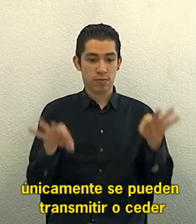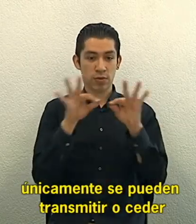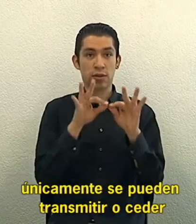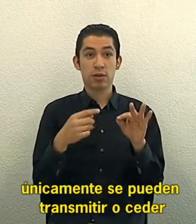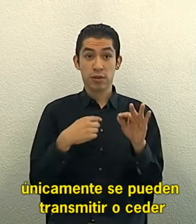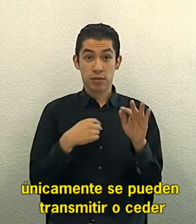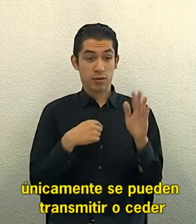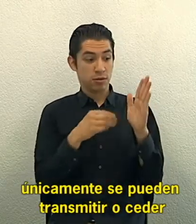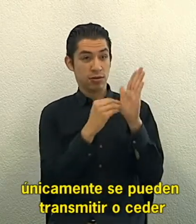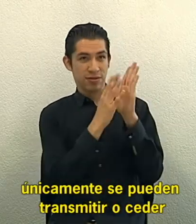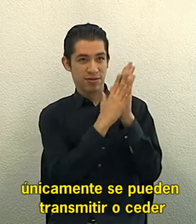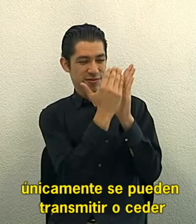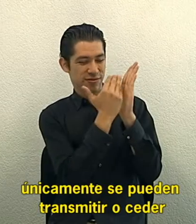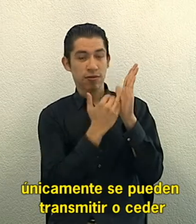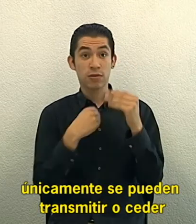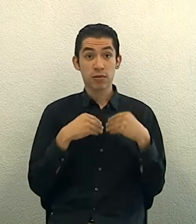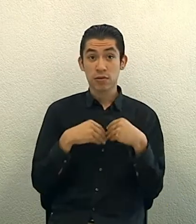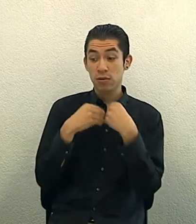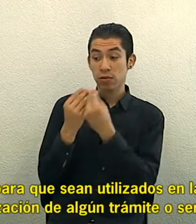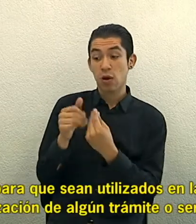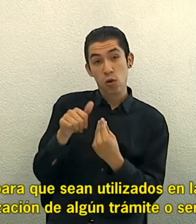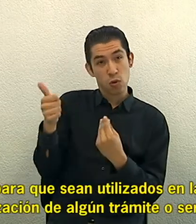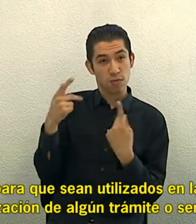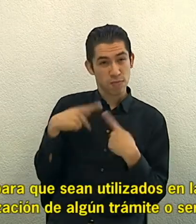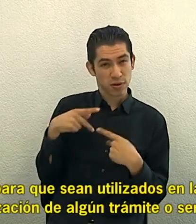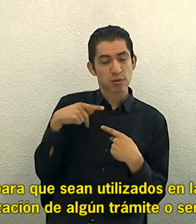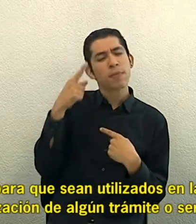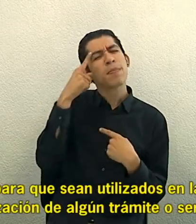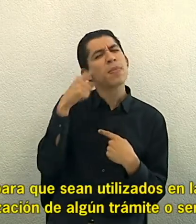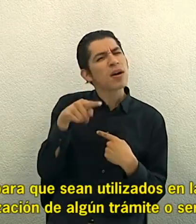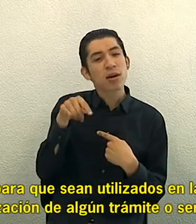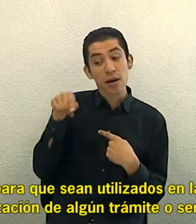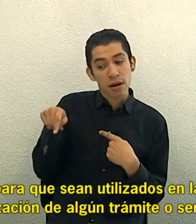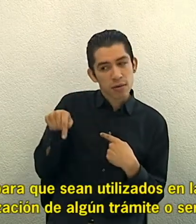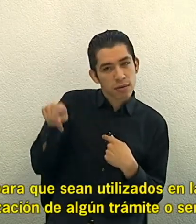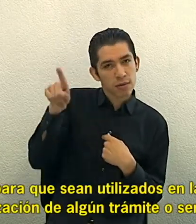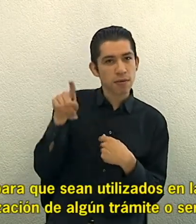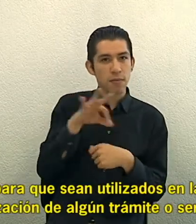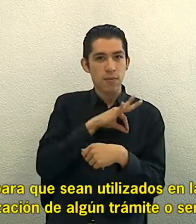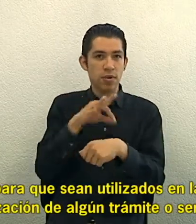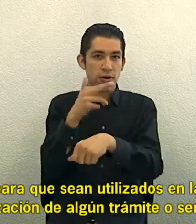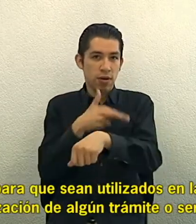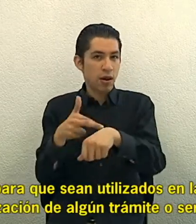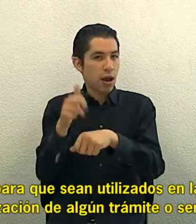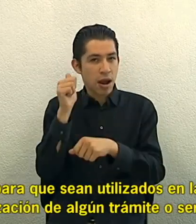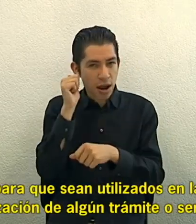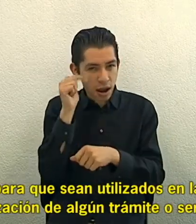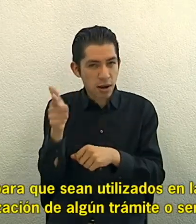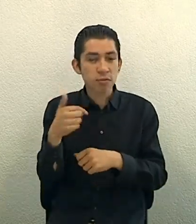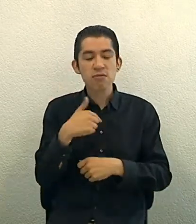transmitir o ceder para que sean utilizados en la realización de algún trámite o servicio